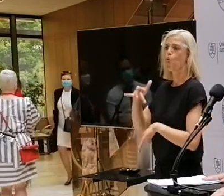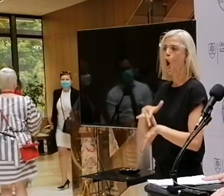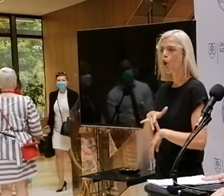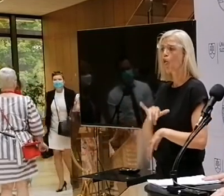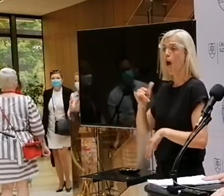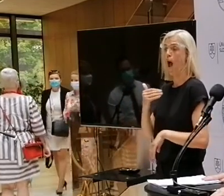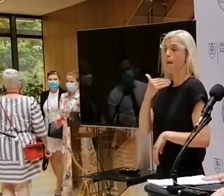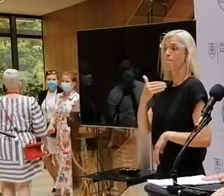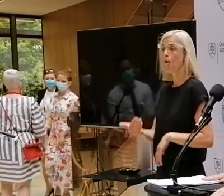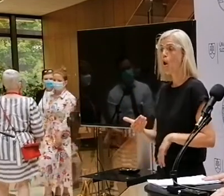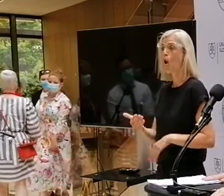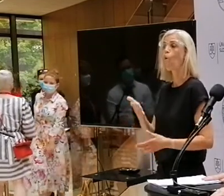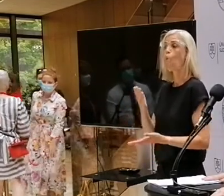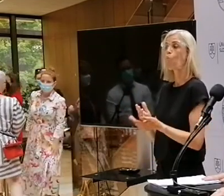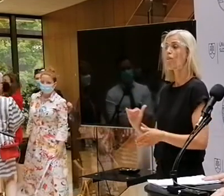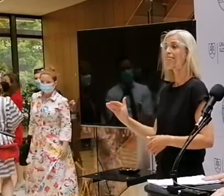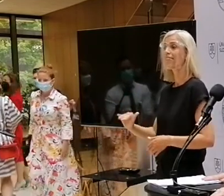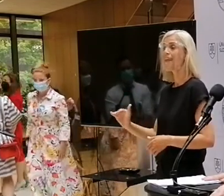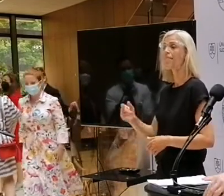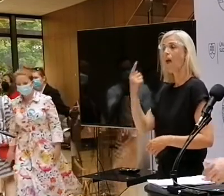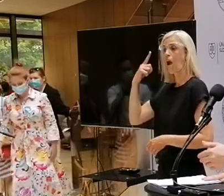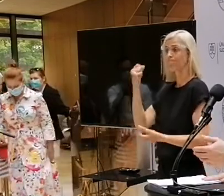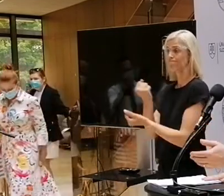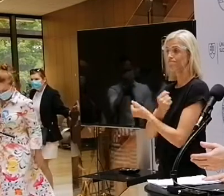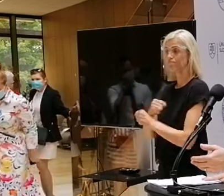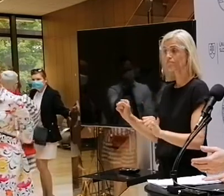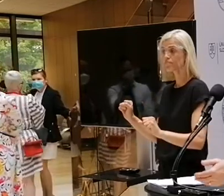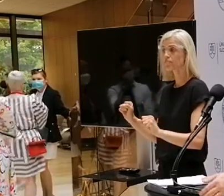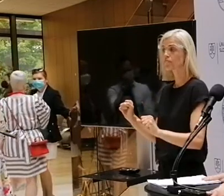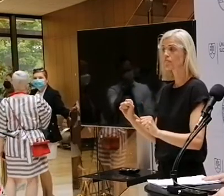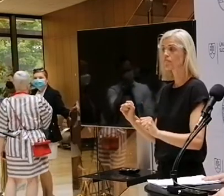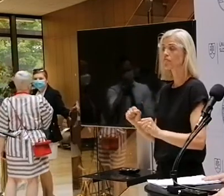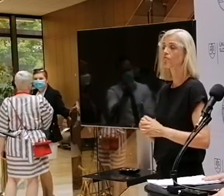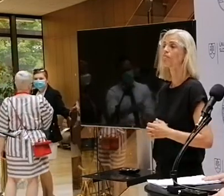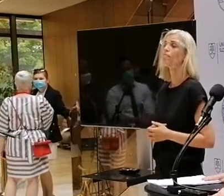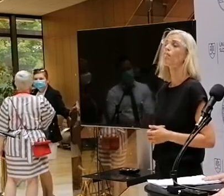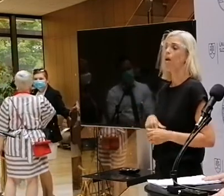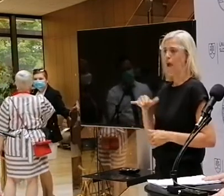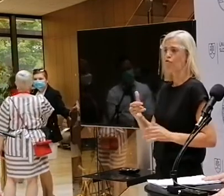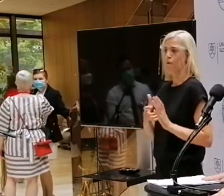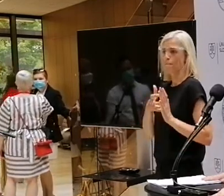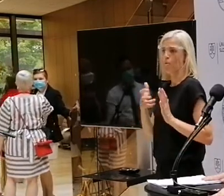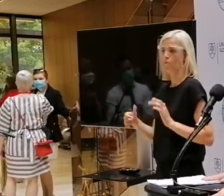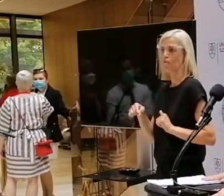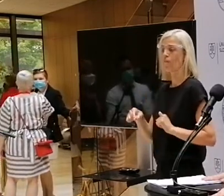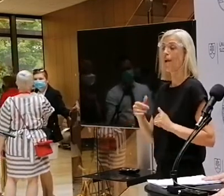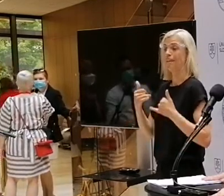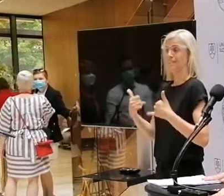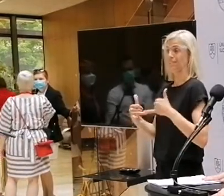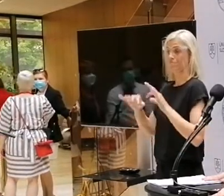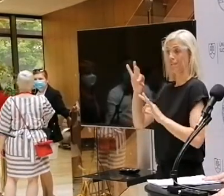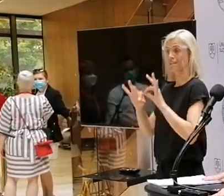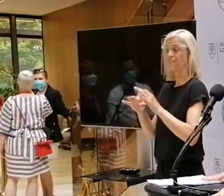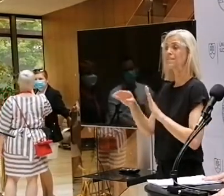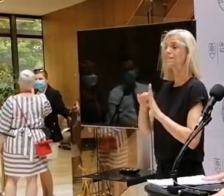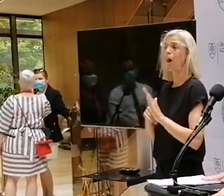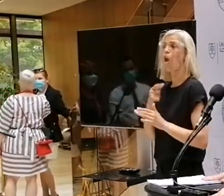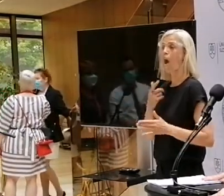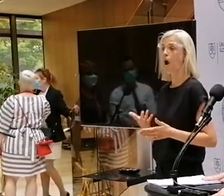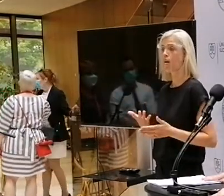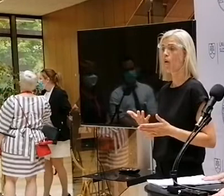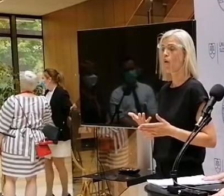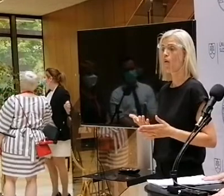aj potom, čo to dieťa doštuduje a už je zaopatrené. Zákon je nastavený tak, že v tom momente